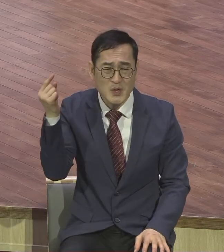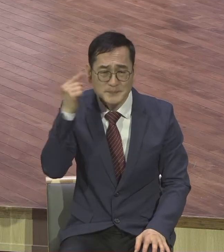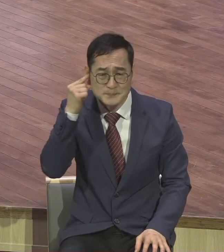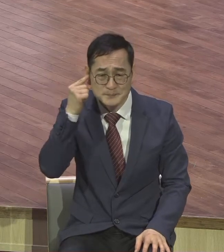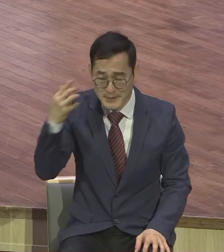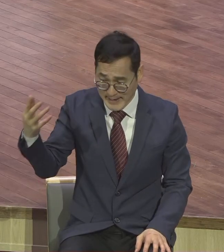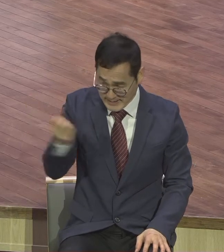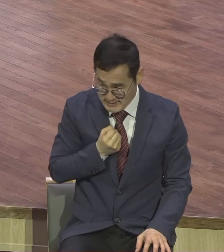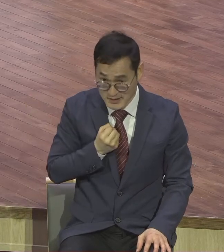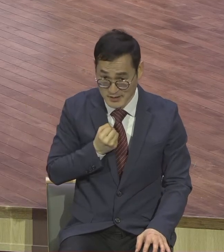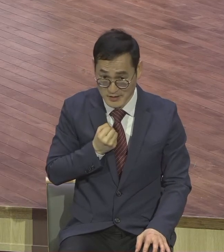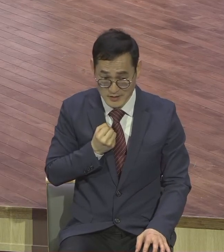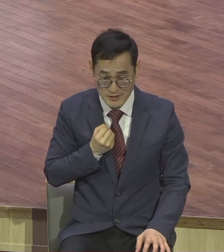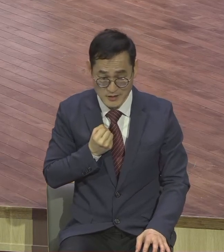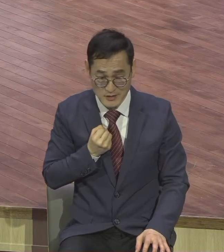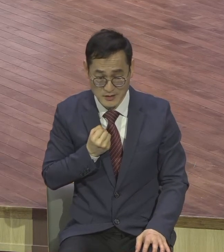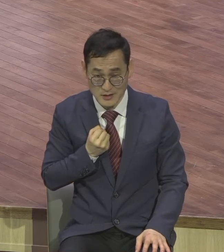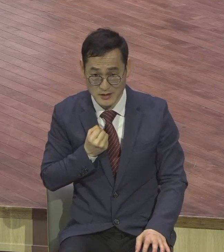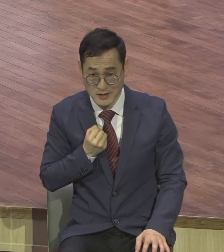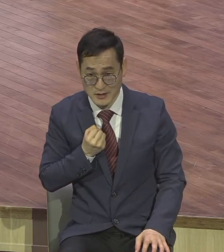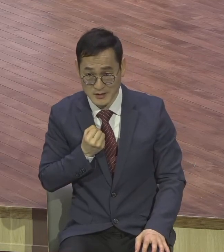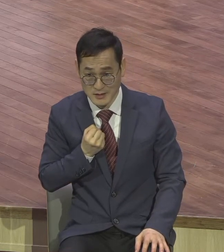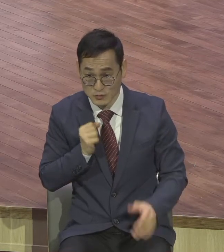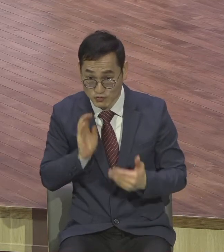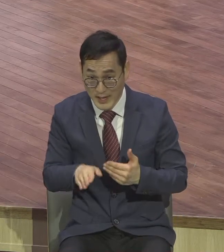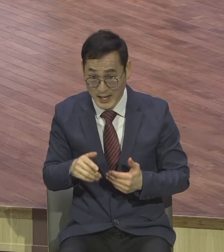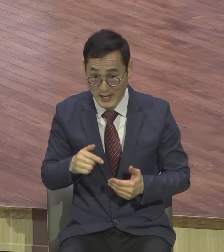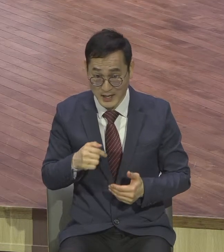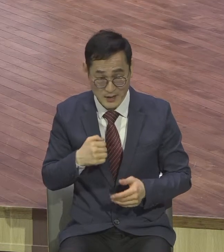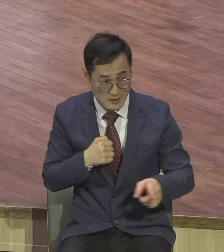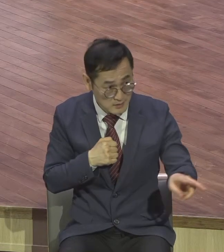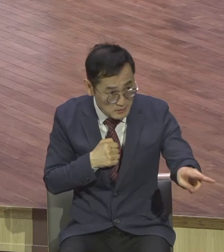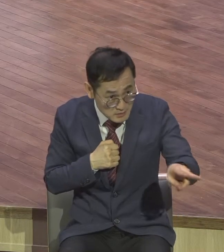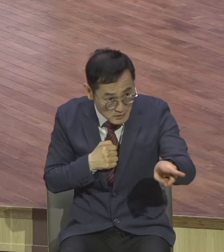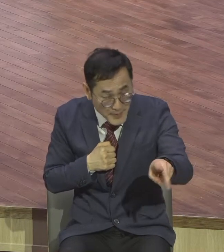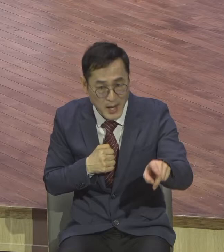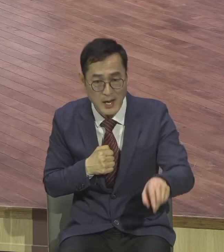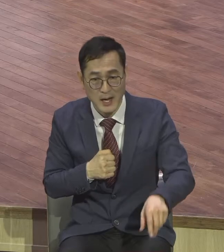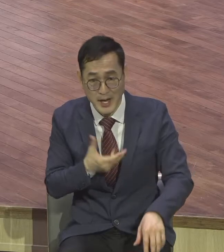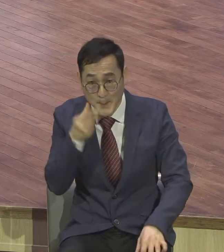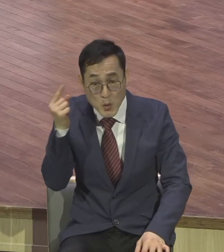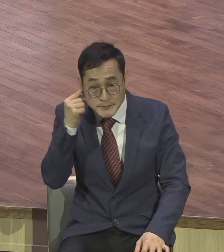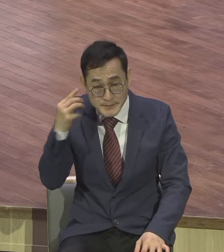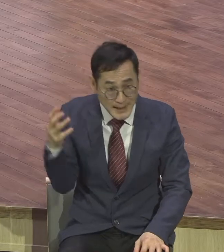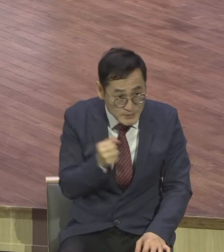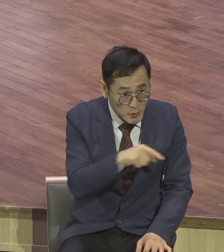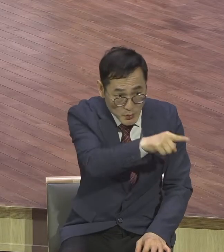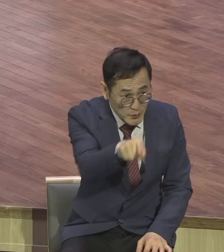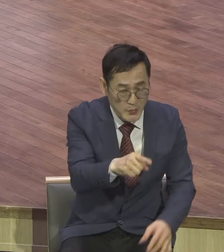여러분 치유는 시가 문제고 지금 주의를 바라보시기 바랍니다 치유하실 수 있어요 보건 가지기 때문에